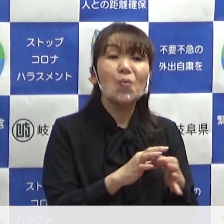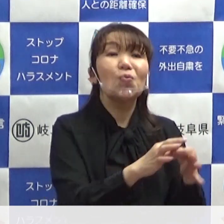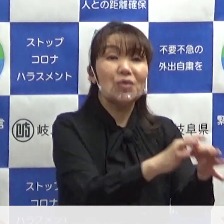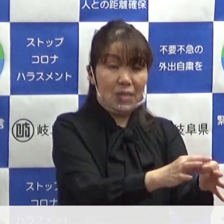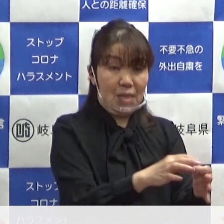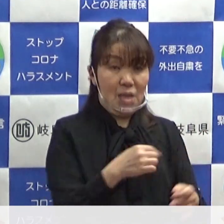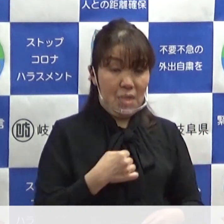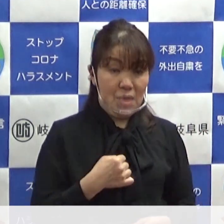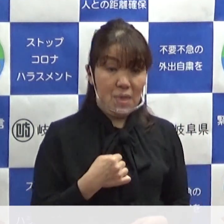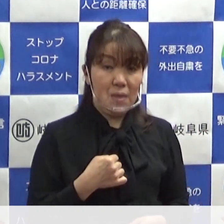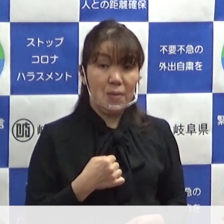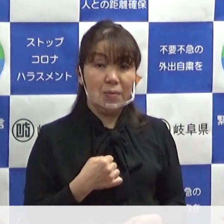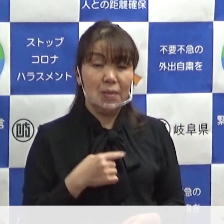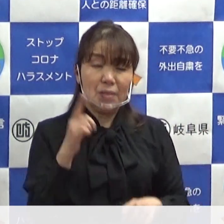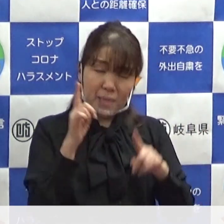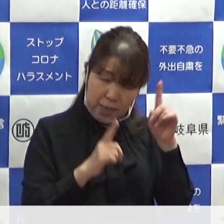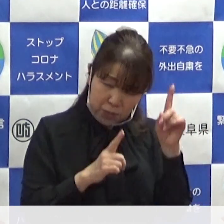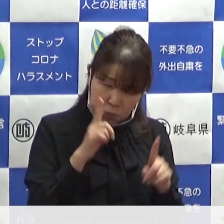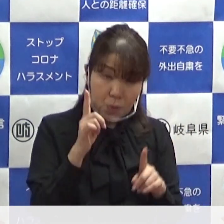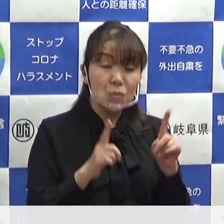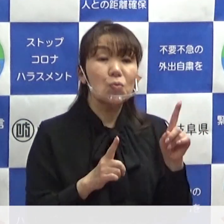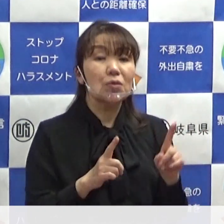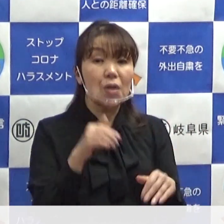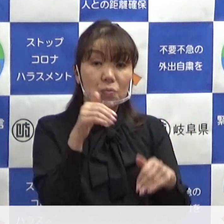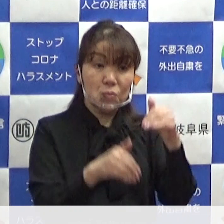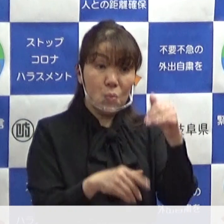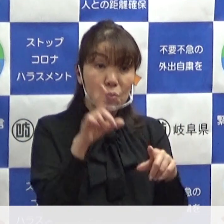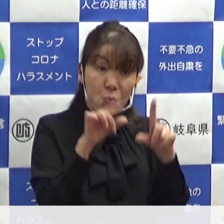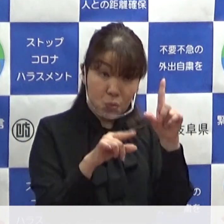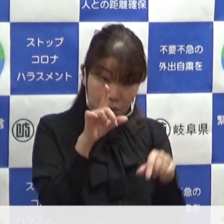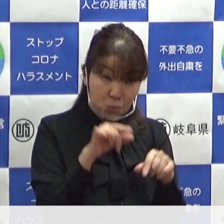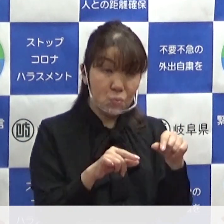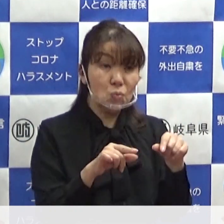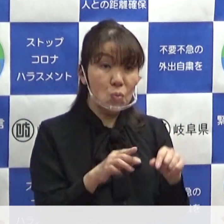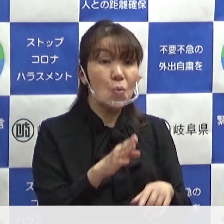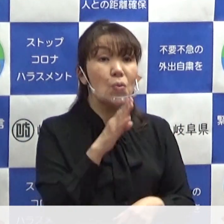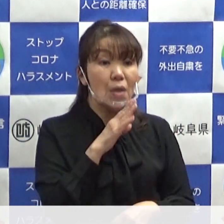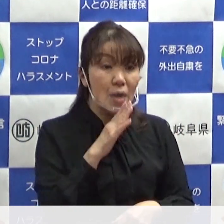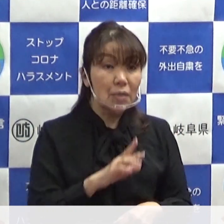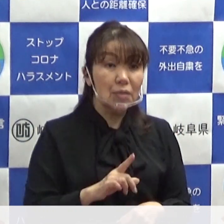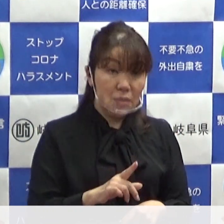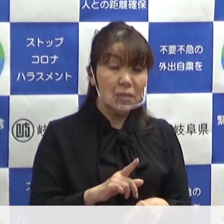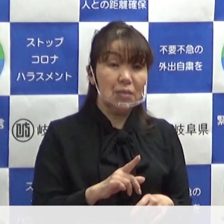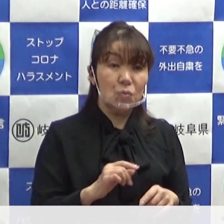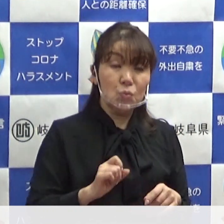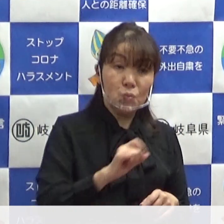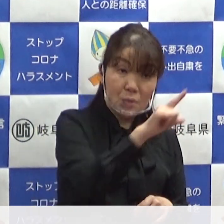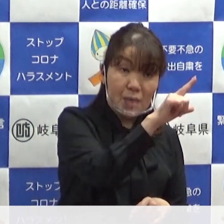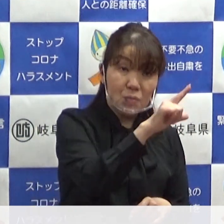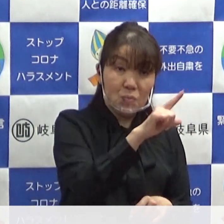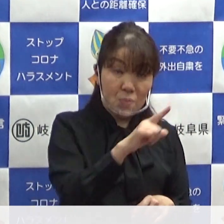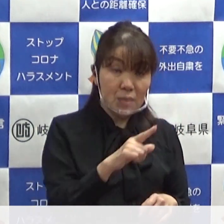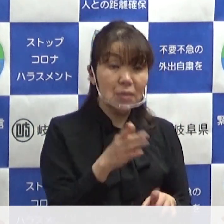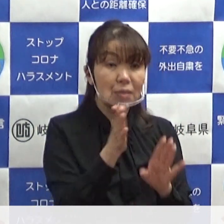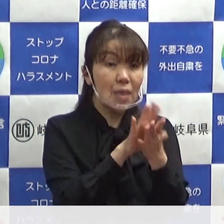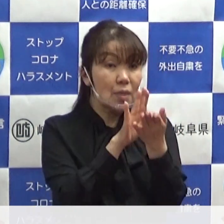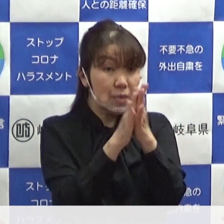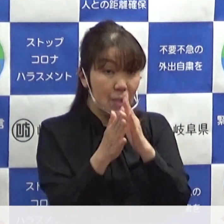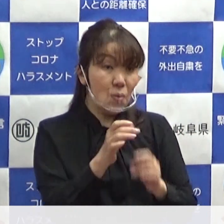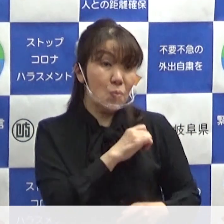で、なんとかやはり投票率をやっぱり上げるべくですね、県政を積極的